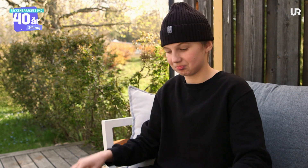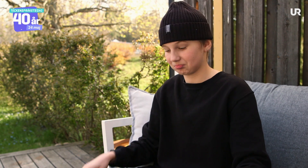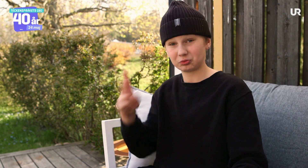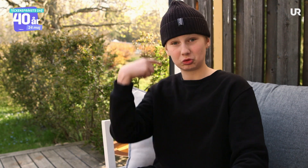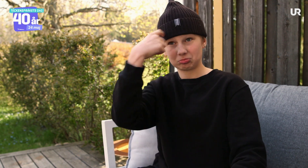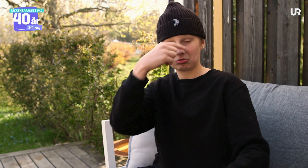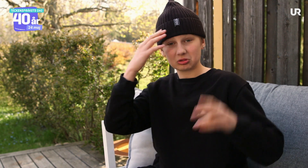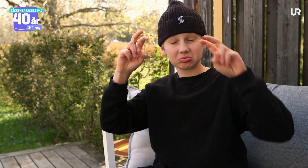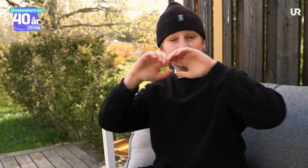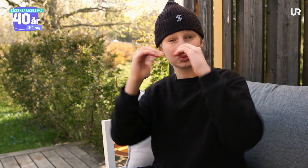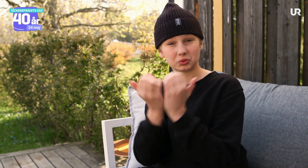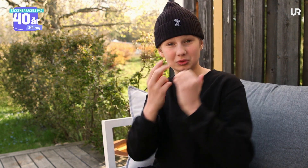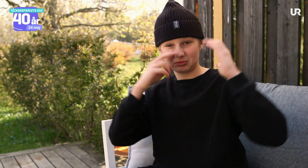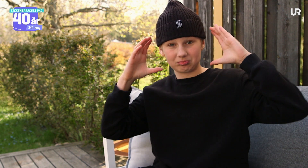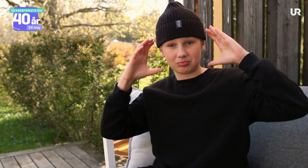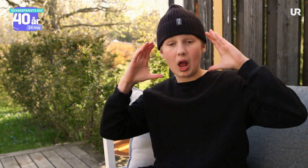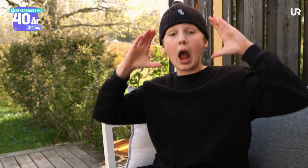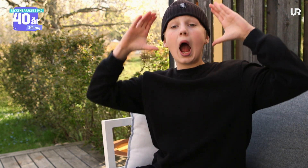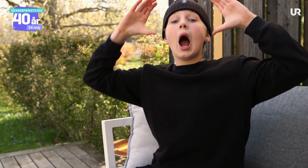Och vi kan säga att mitt huvud är bollen, så här.